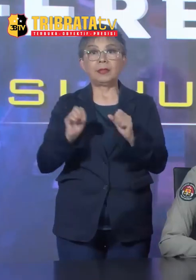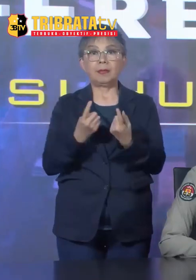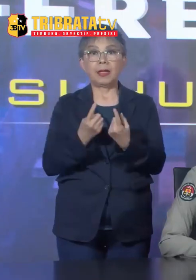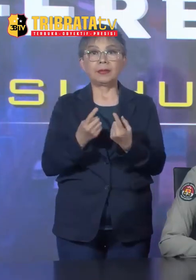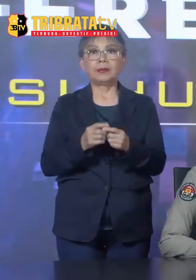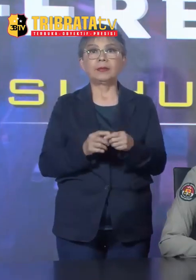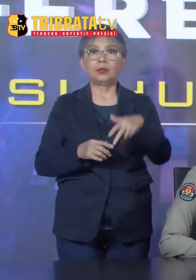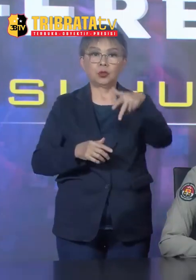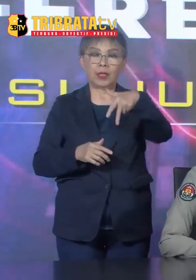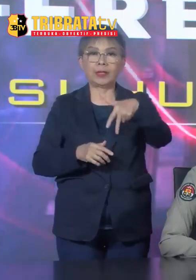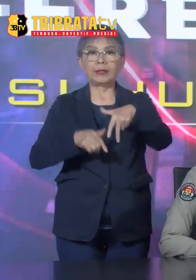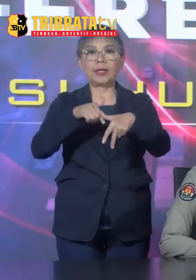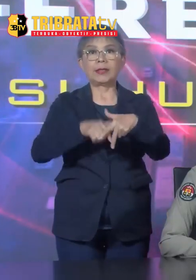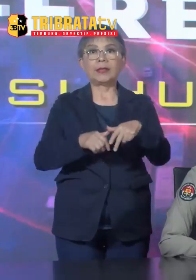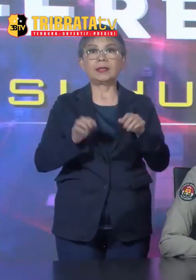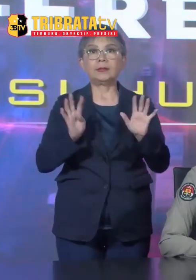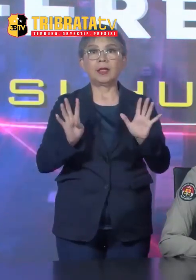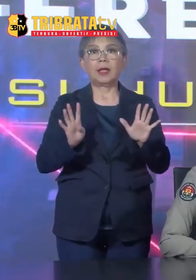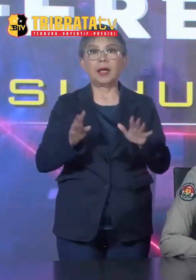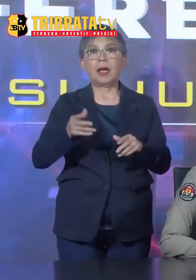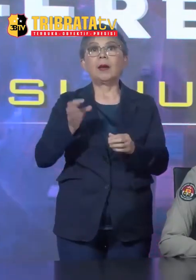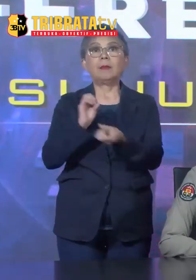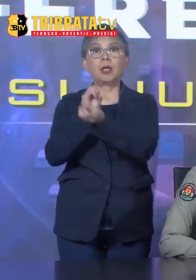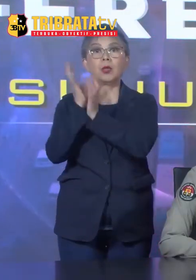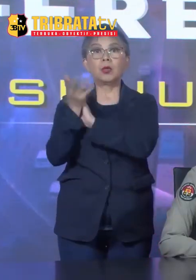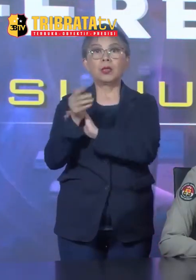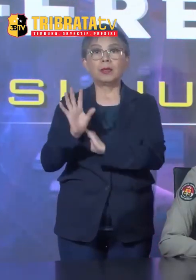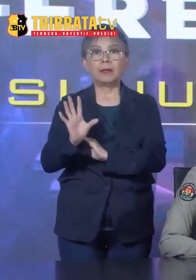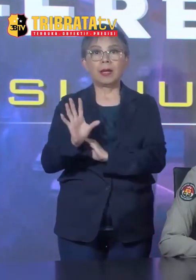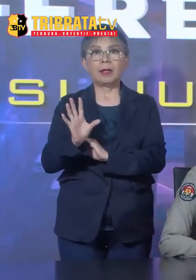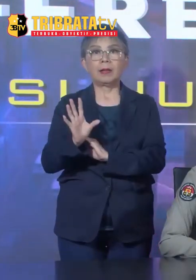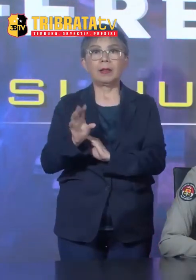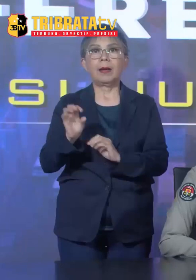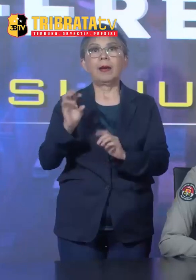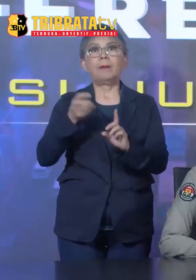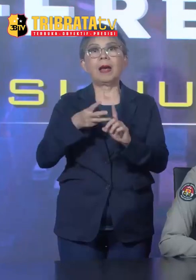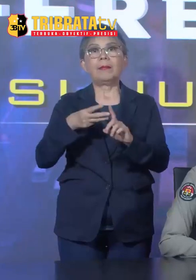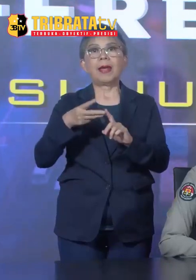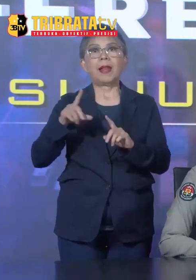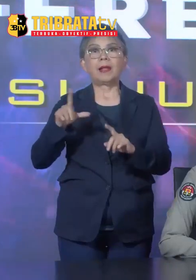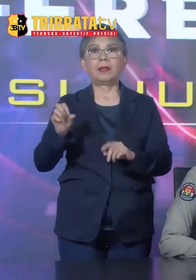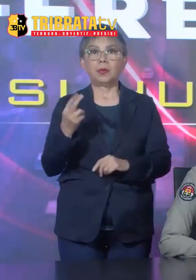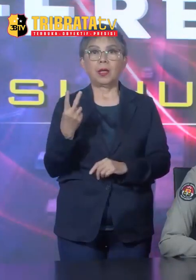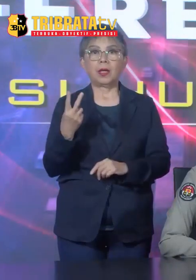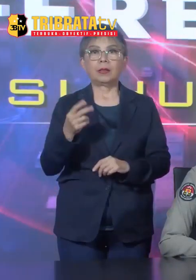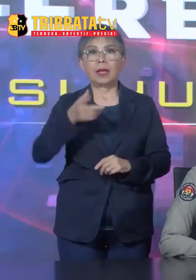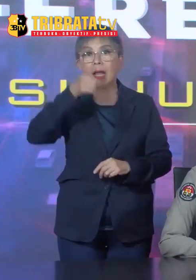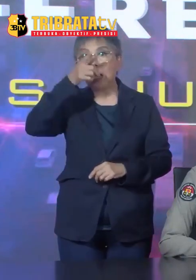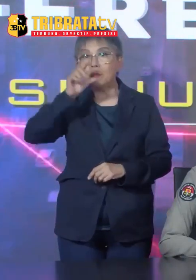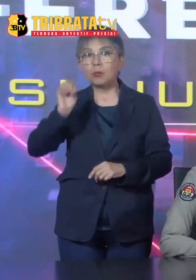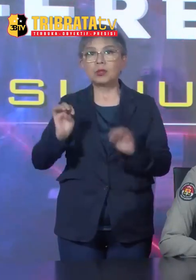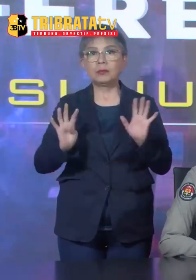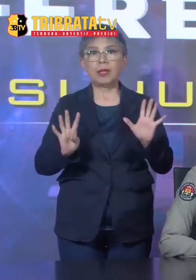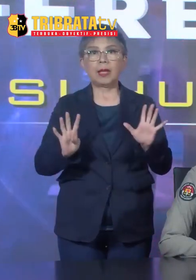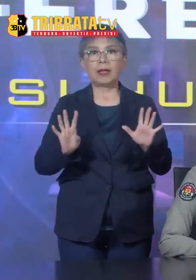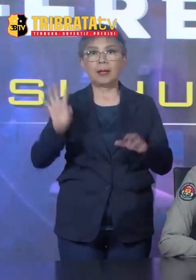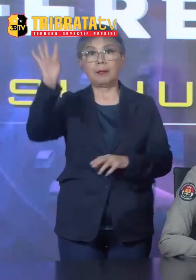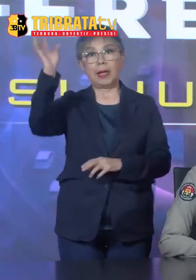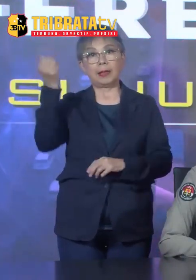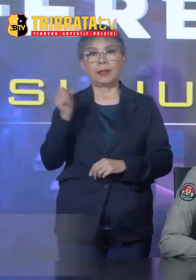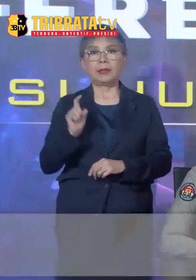Polda Sumsel 9 Polda Bengkulu 5 Polda Babel 2 Polda Lampung 9